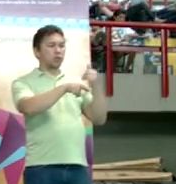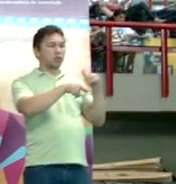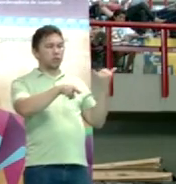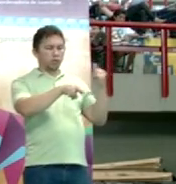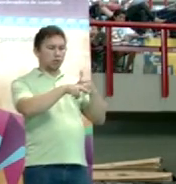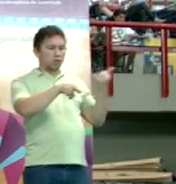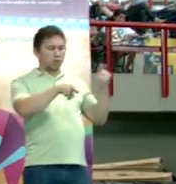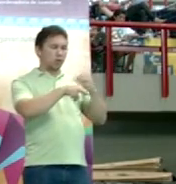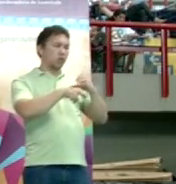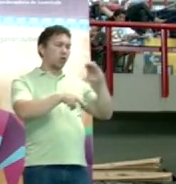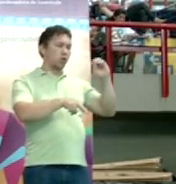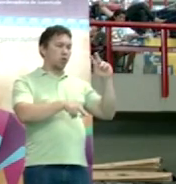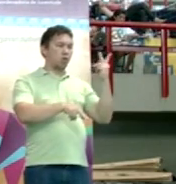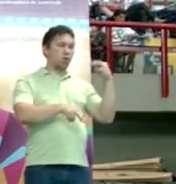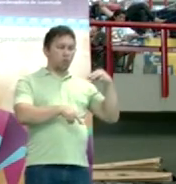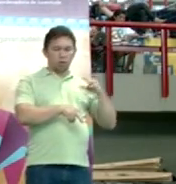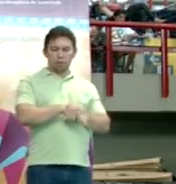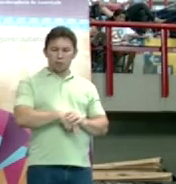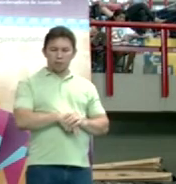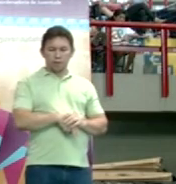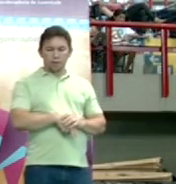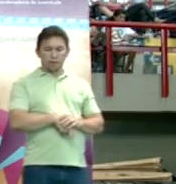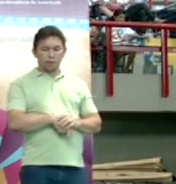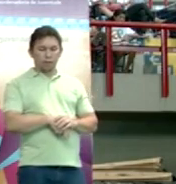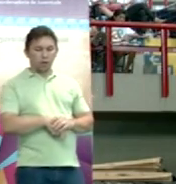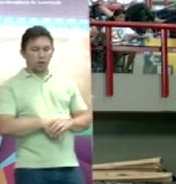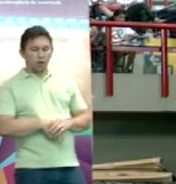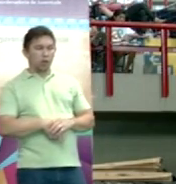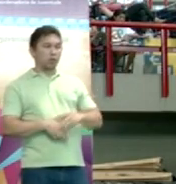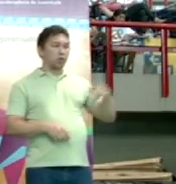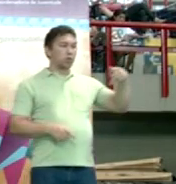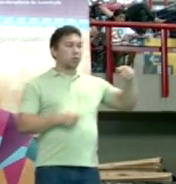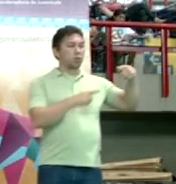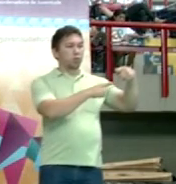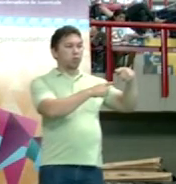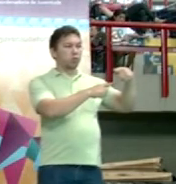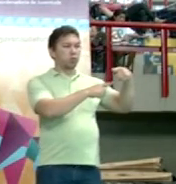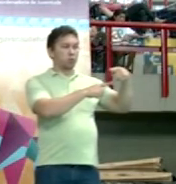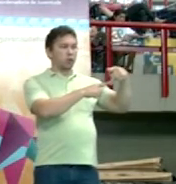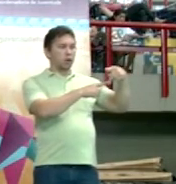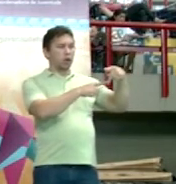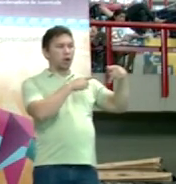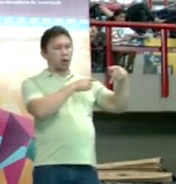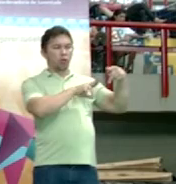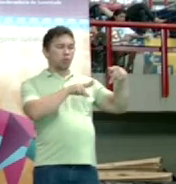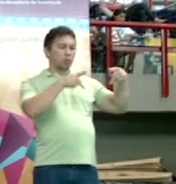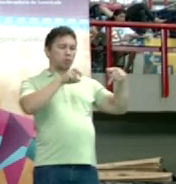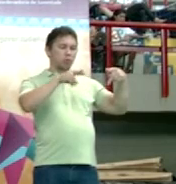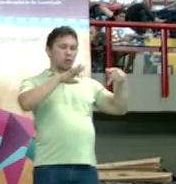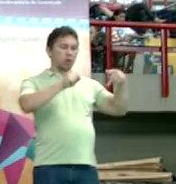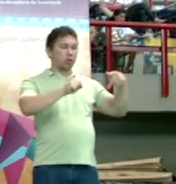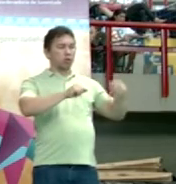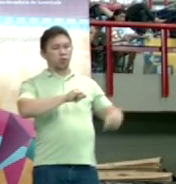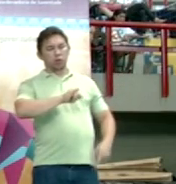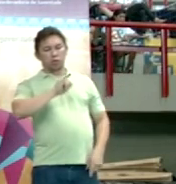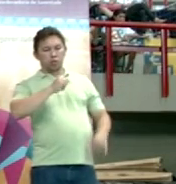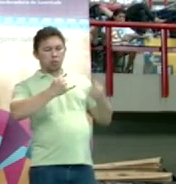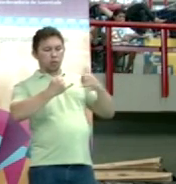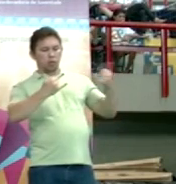ohm. Repetindo, potência, unidade, watt. Corrente,